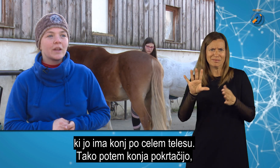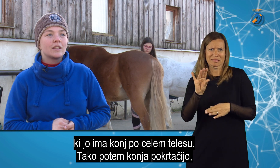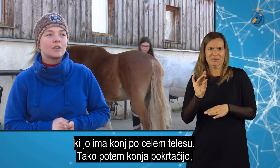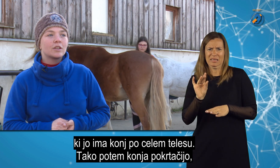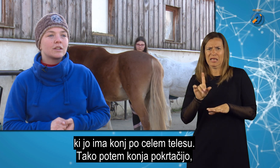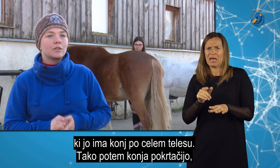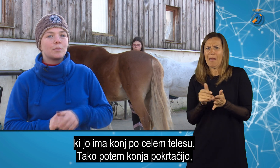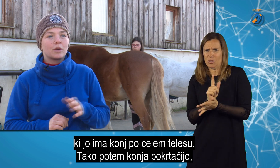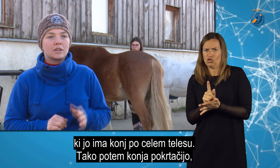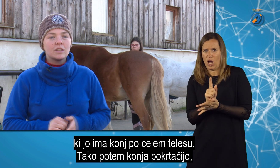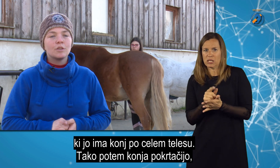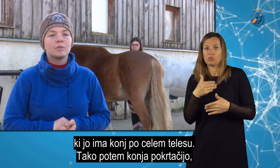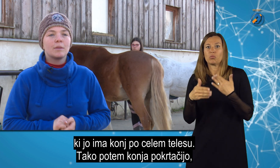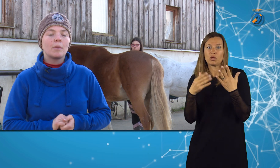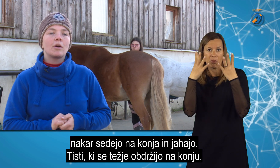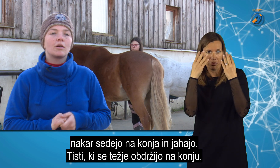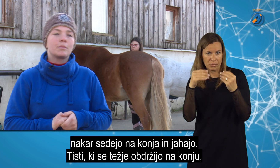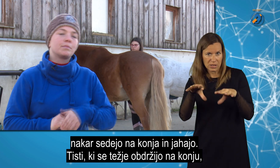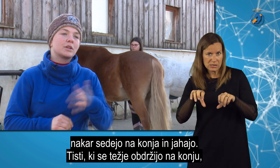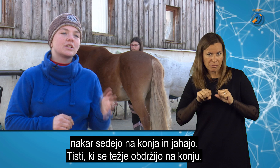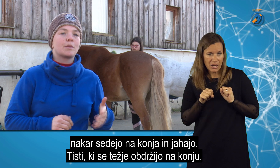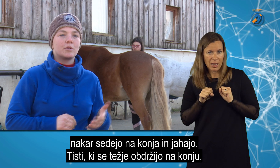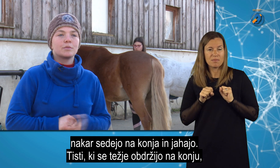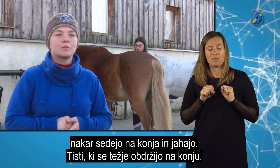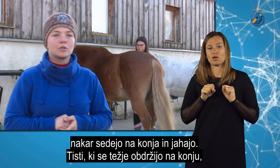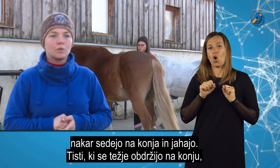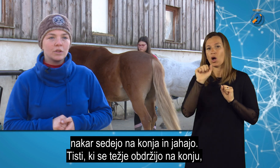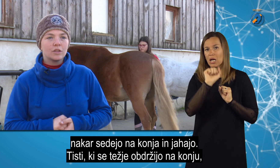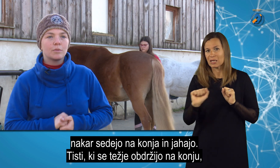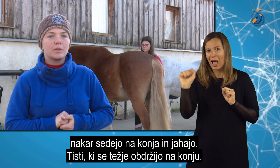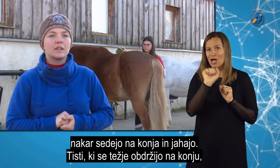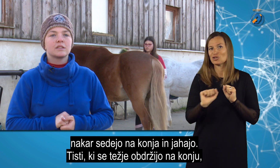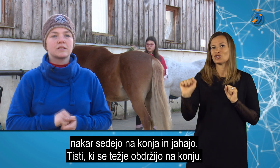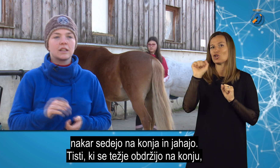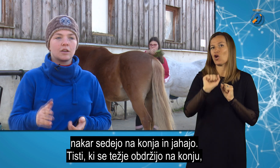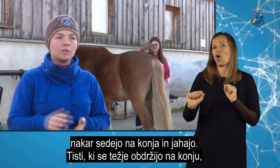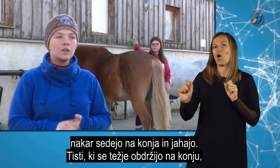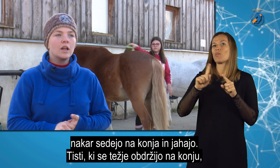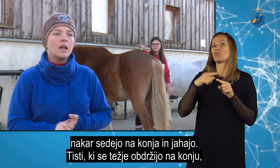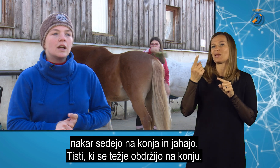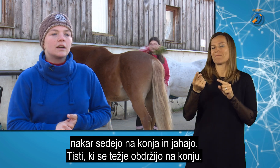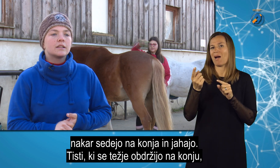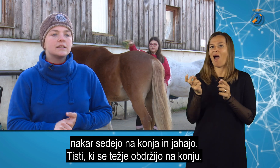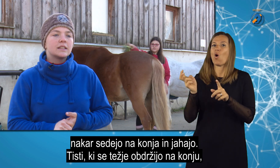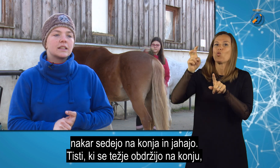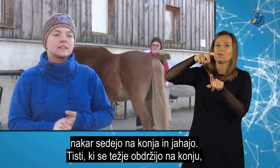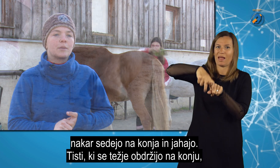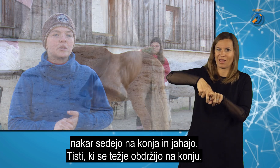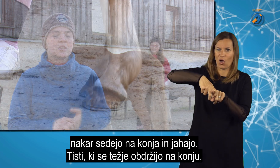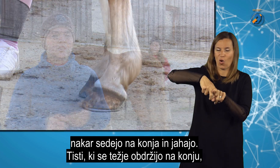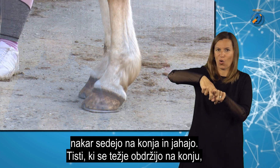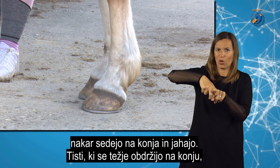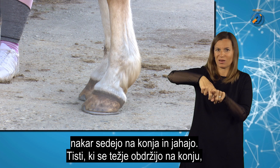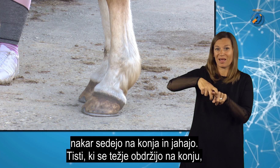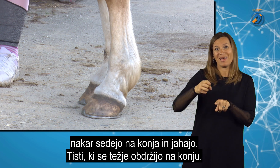telesu. Tako da oni pokrtačijo, potem pa imajo pač terapijo s pomočjo konja, to pomeni, da se usedajo gor. Tisti, ki se